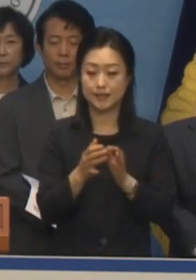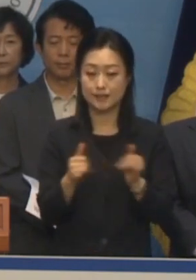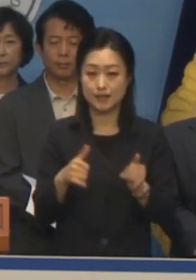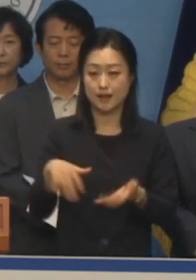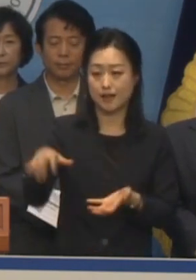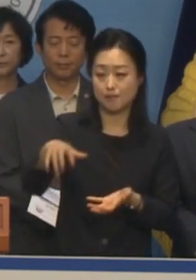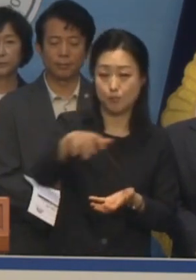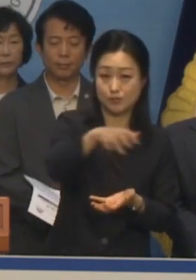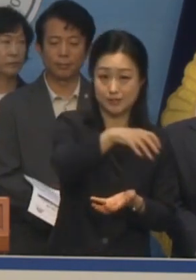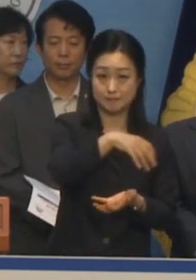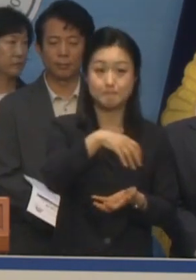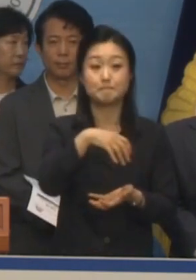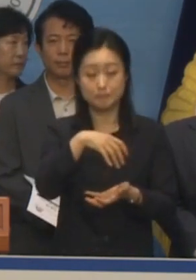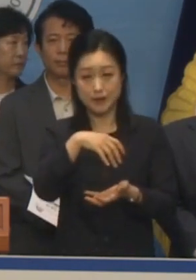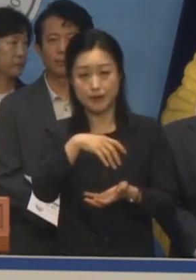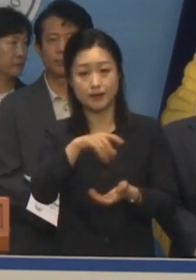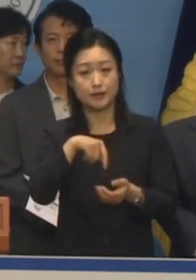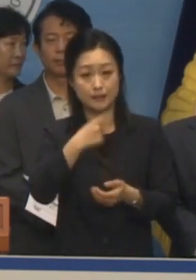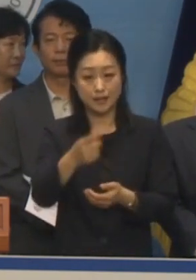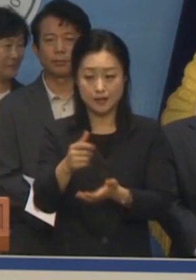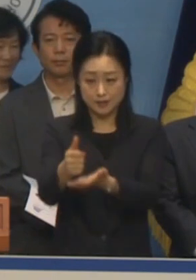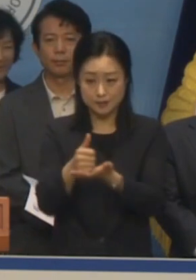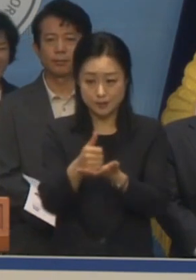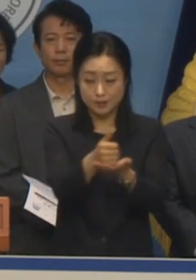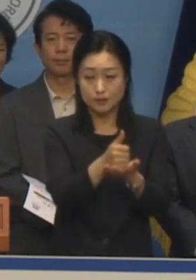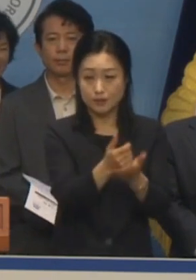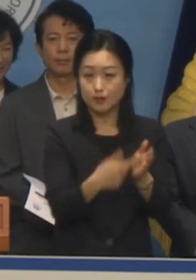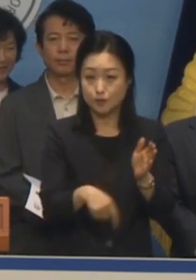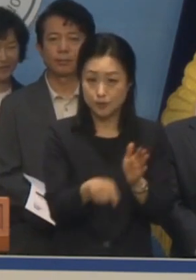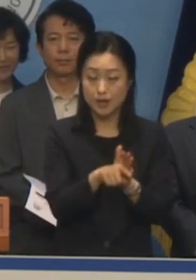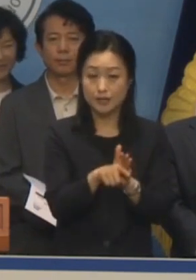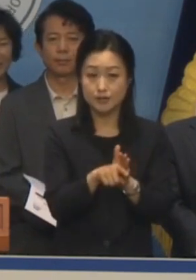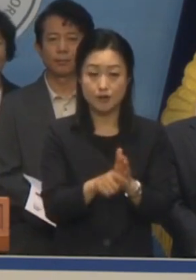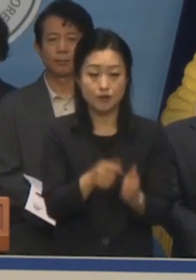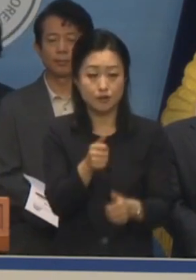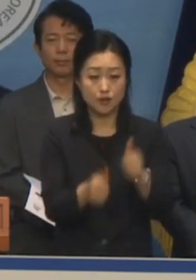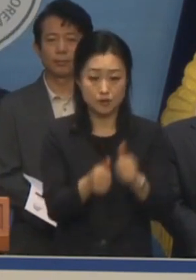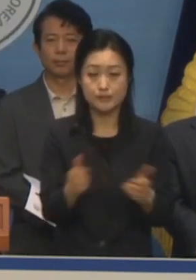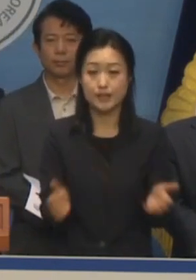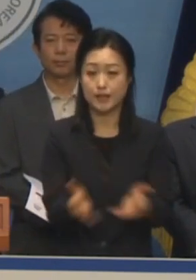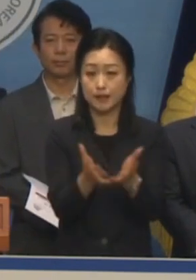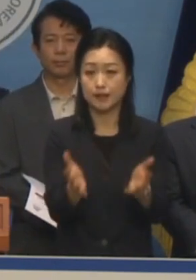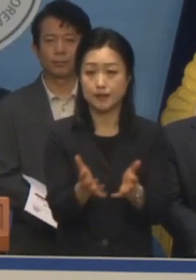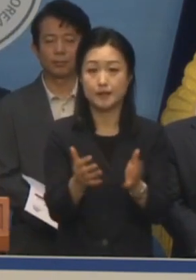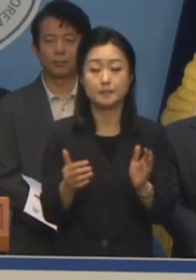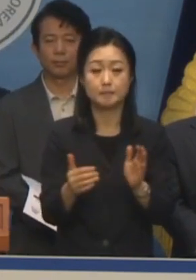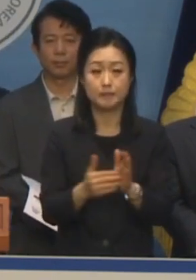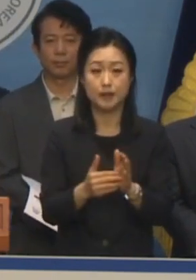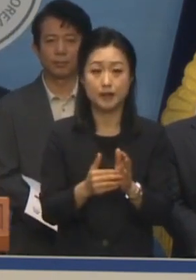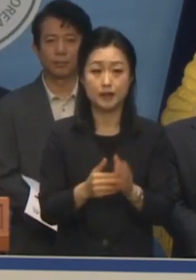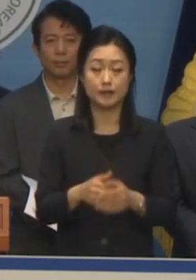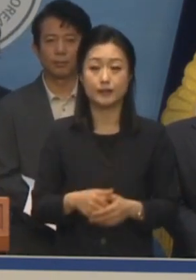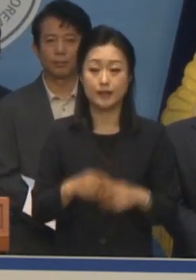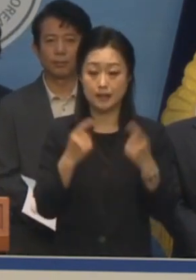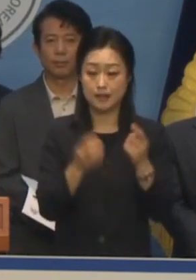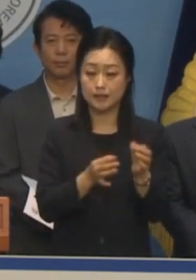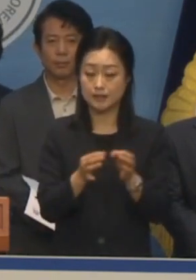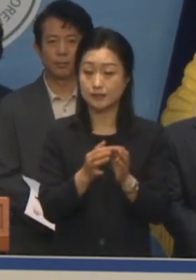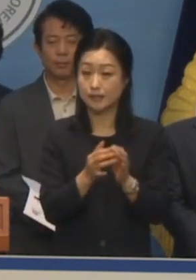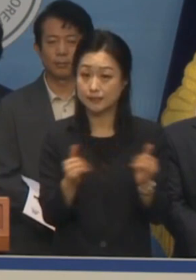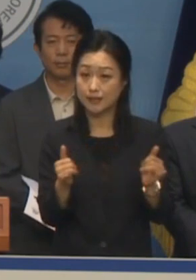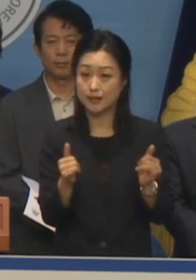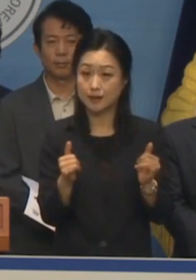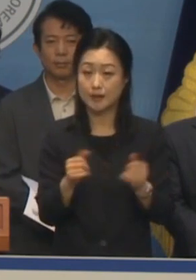자영업자들을 모집하였고 많은 고객 확보를 위해 과도한 경쟁을 하고 있습니다. 우리 자영업자들은